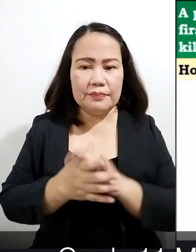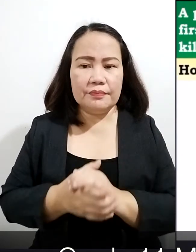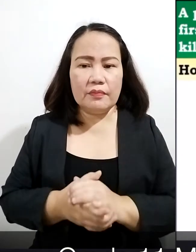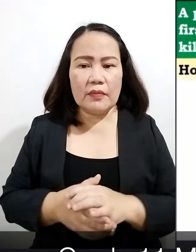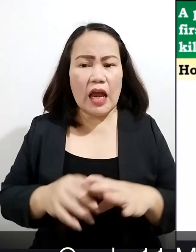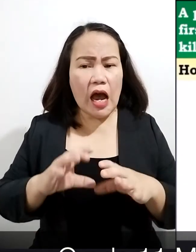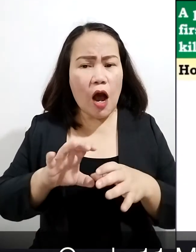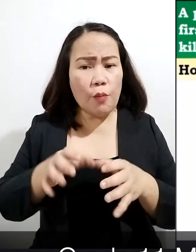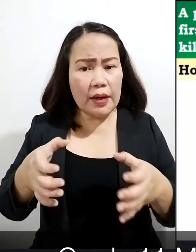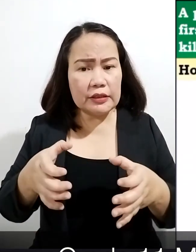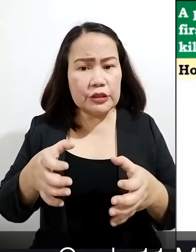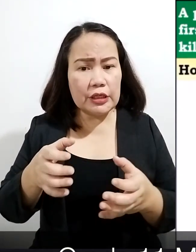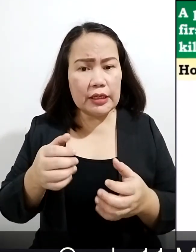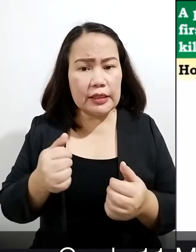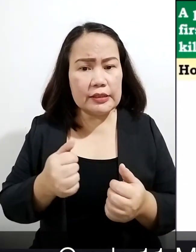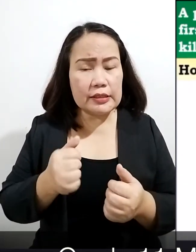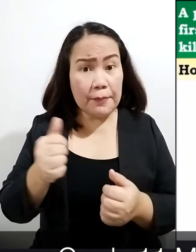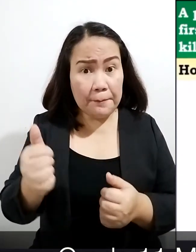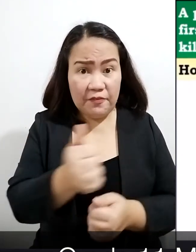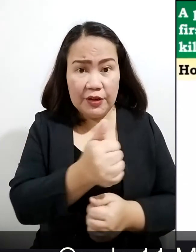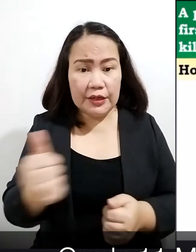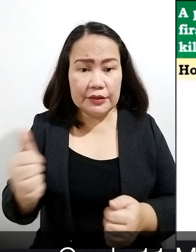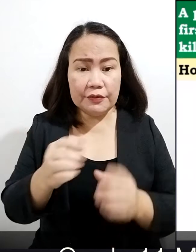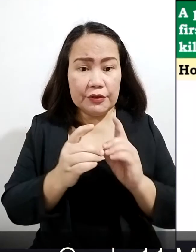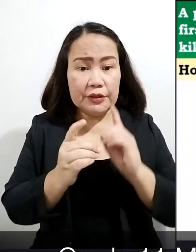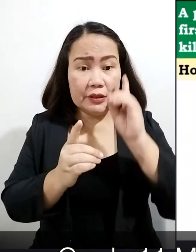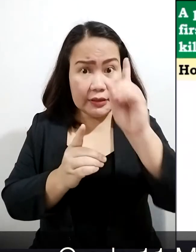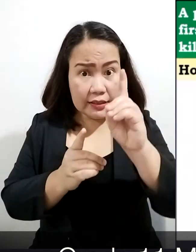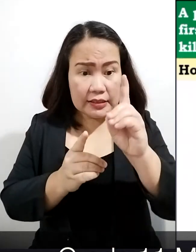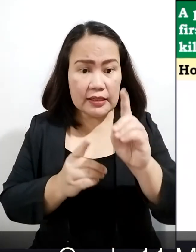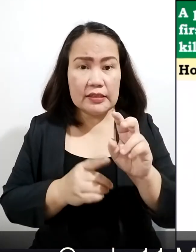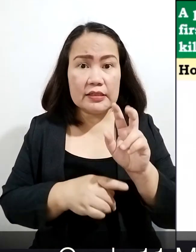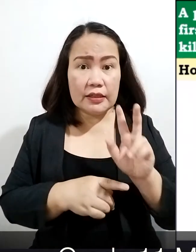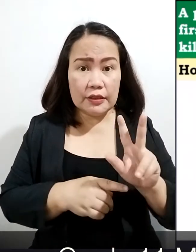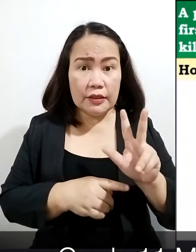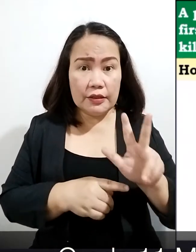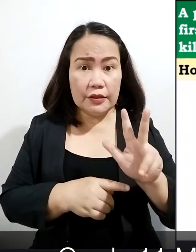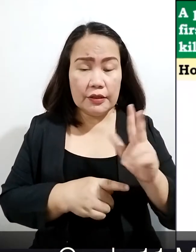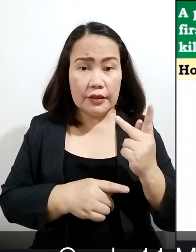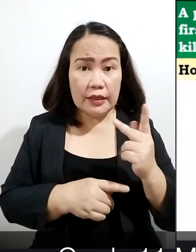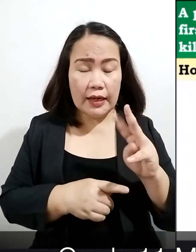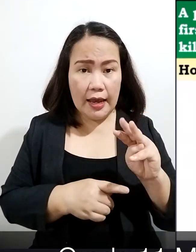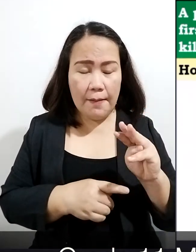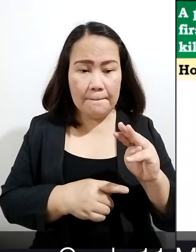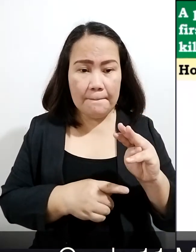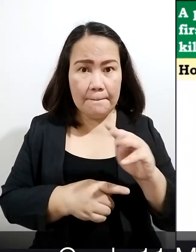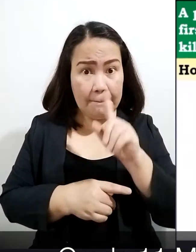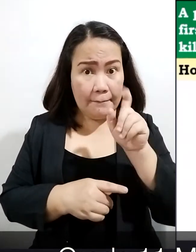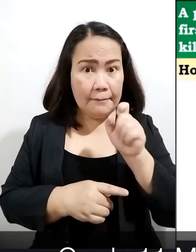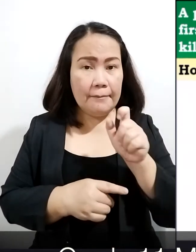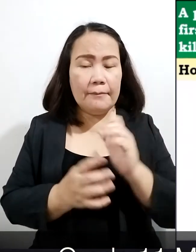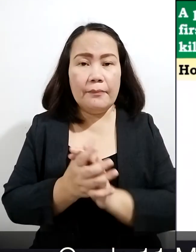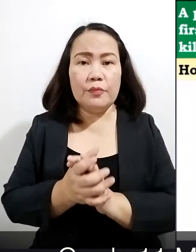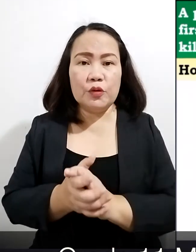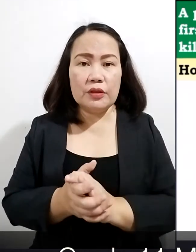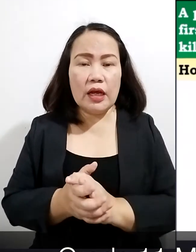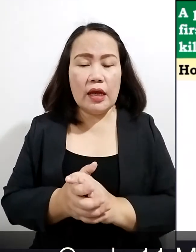How much is the proposed fare for distance of 3 kilometers? So magkano babayaran kung nakatatlong kilometro lang